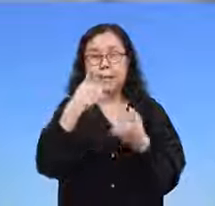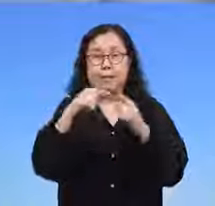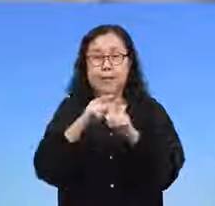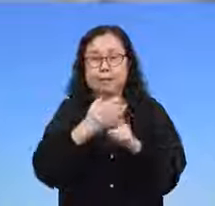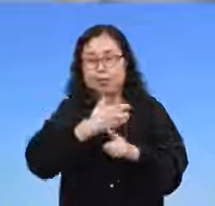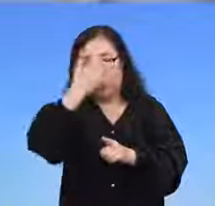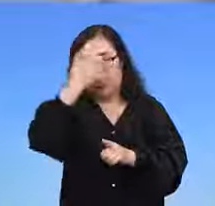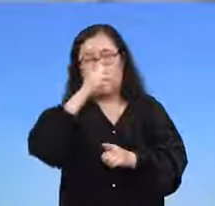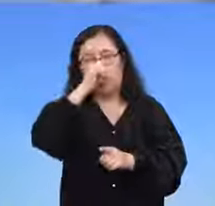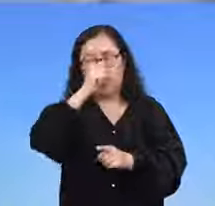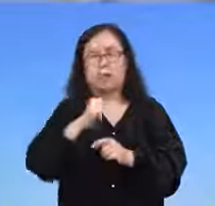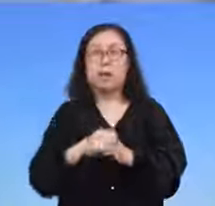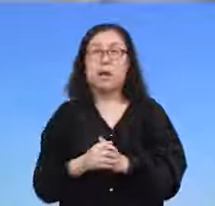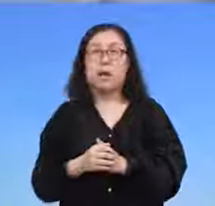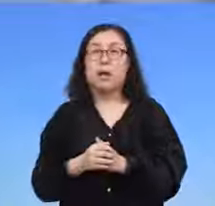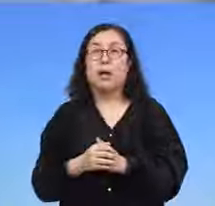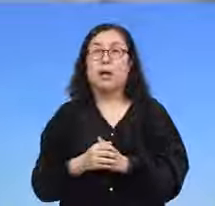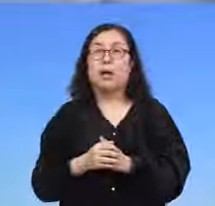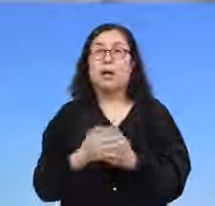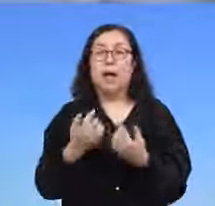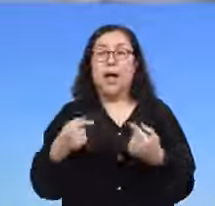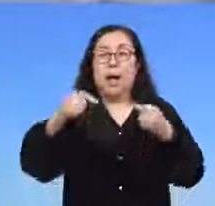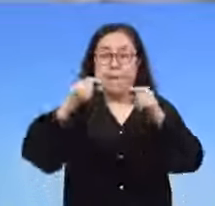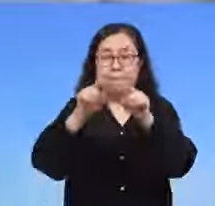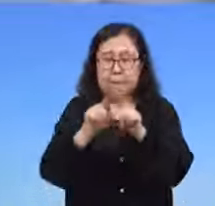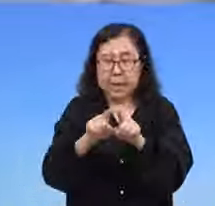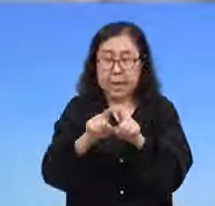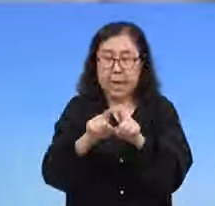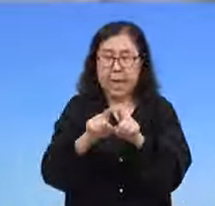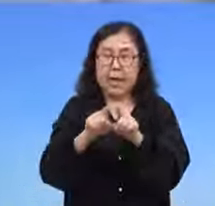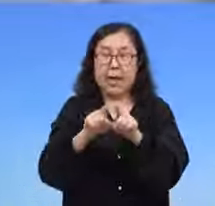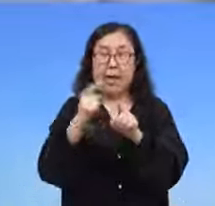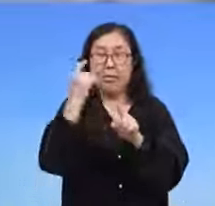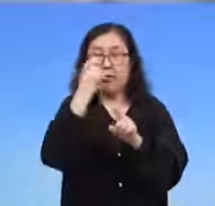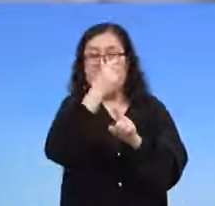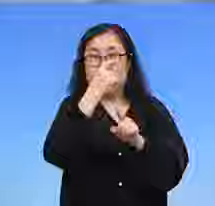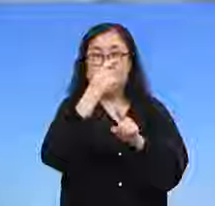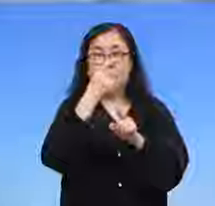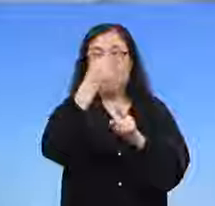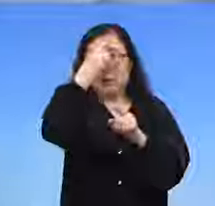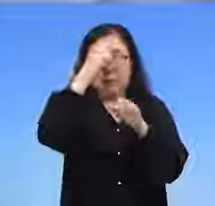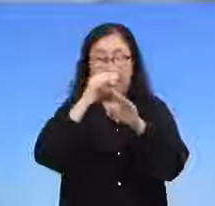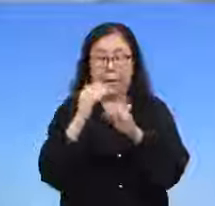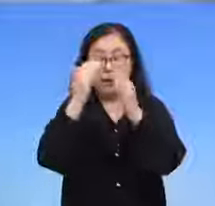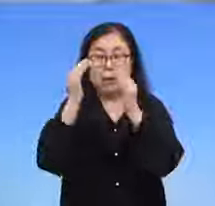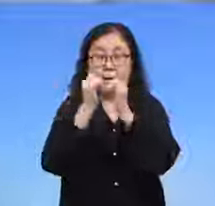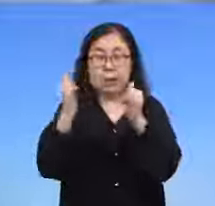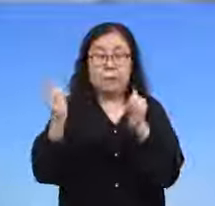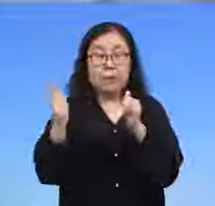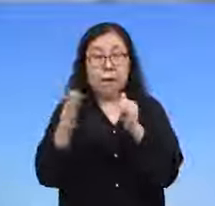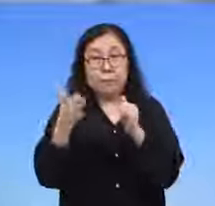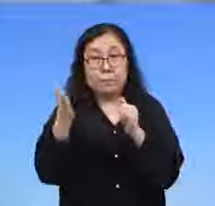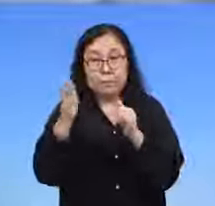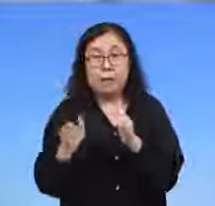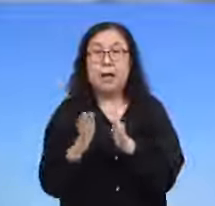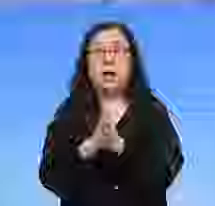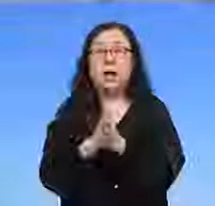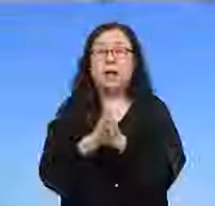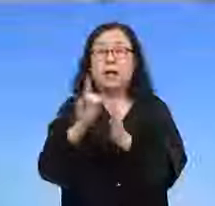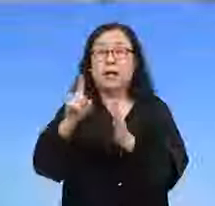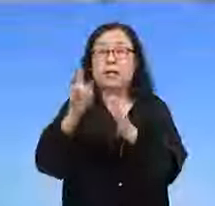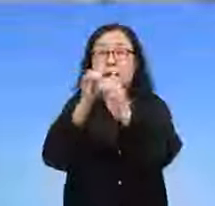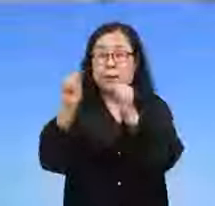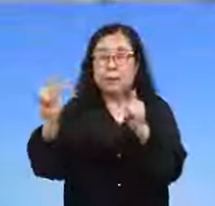무엇보다도 지금 눈으로 이 예배를 드리는 수많은 분들이 보이지 않지만 그들이 실체로 예배 드리는